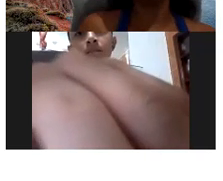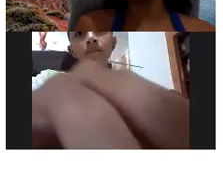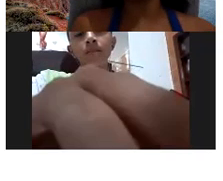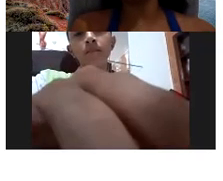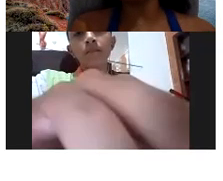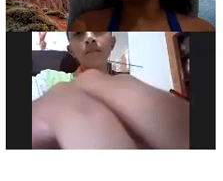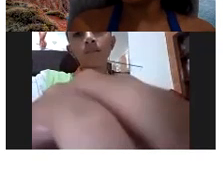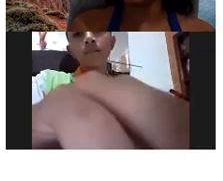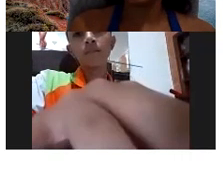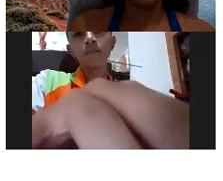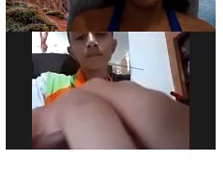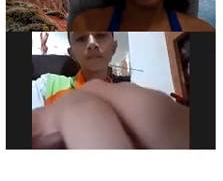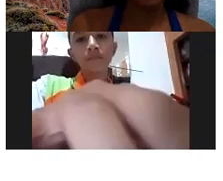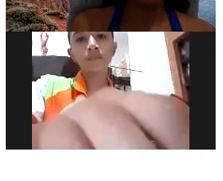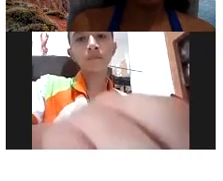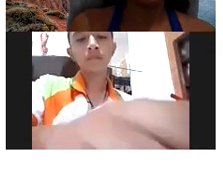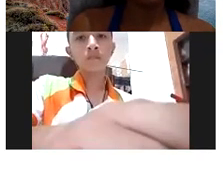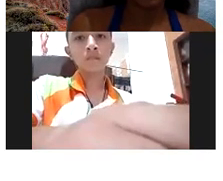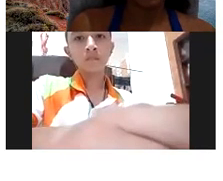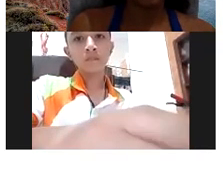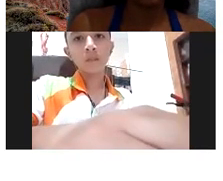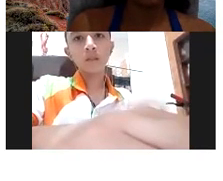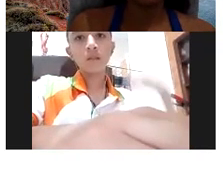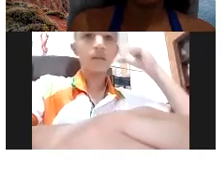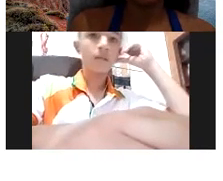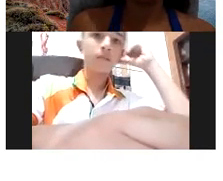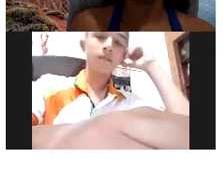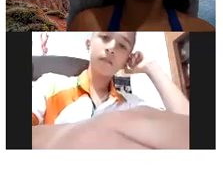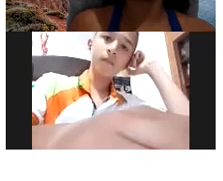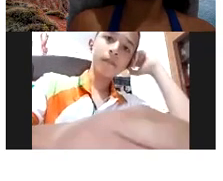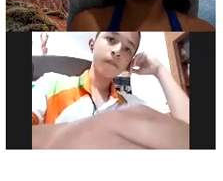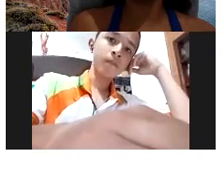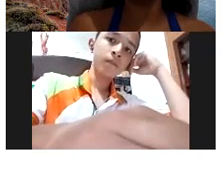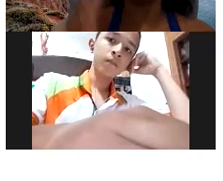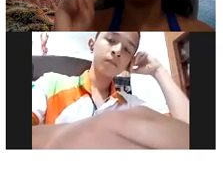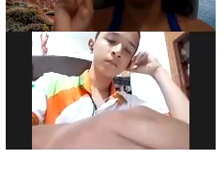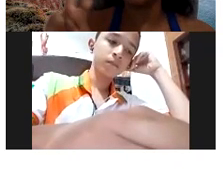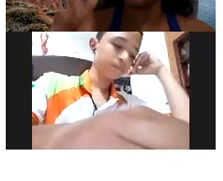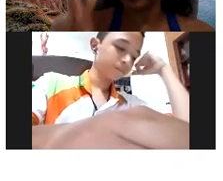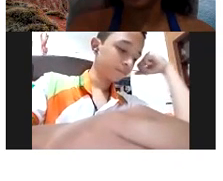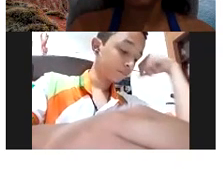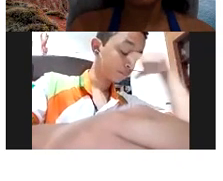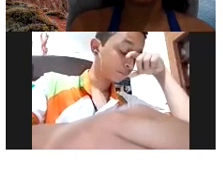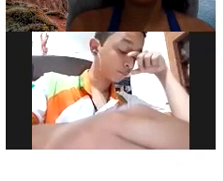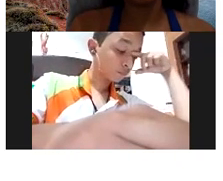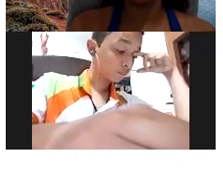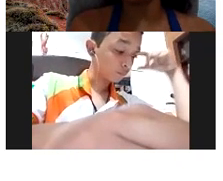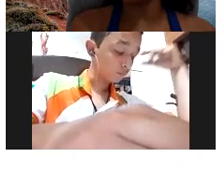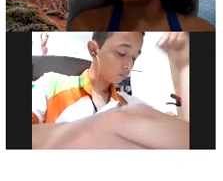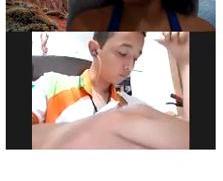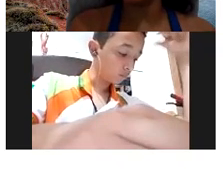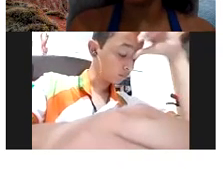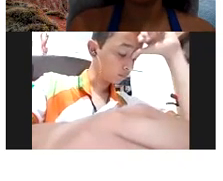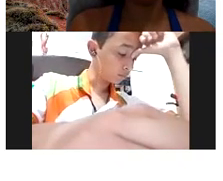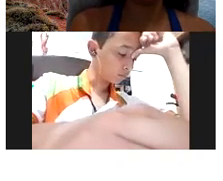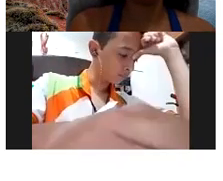a gente tinha duas substâncias estão vendo aqui o ferro e o ácido clorídrico duas moléculas de ácido